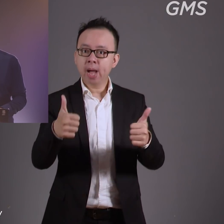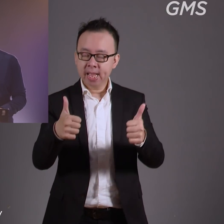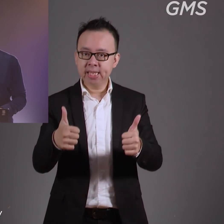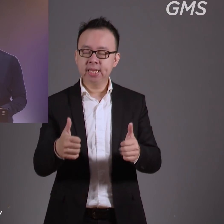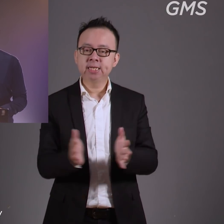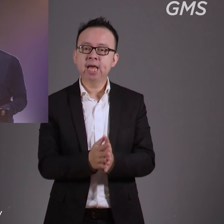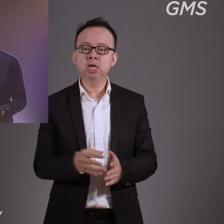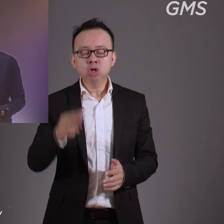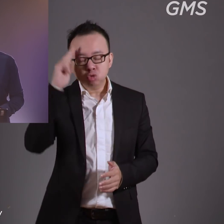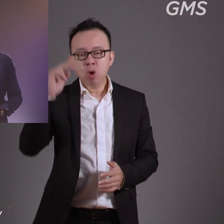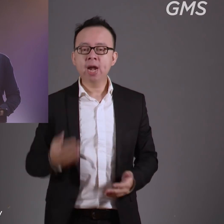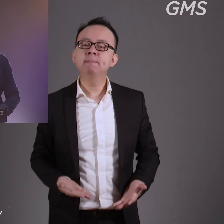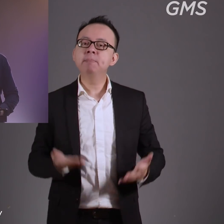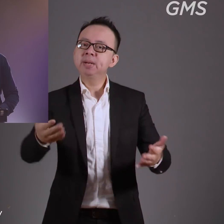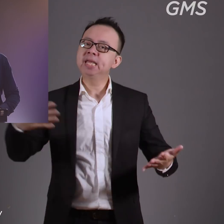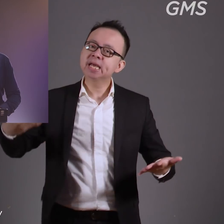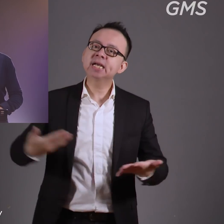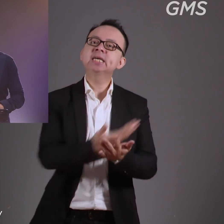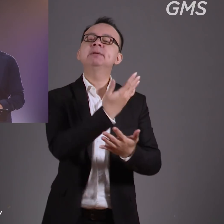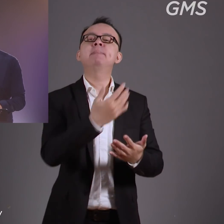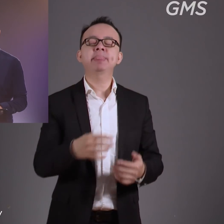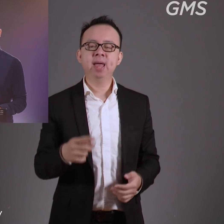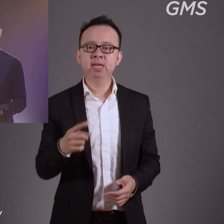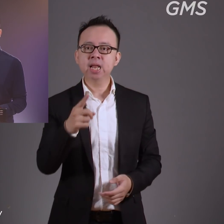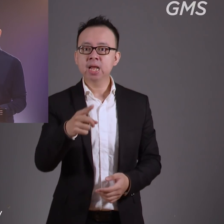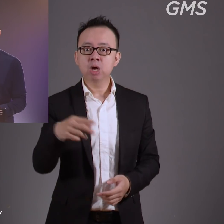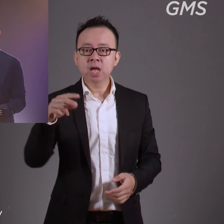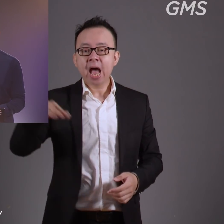dia kesempatan lagi, diberikan anak pengganti Habil namanya Set.